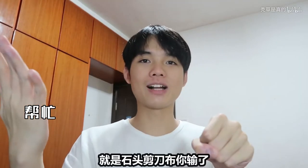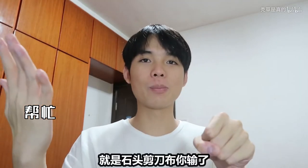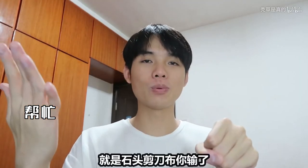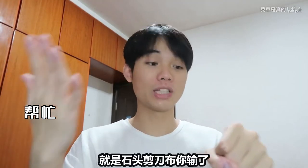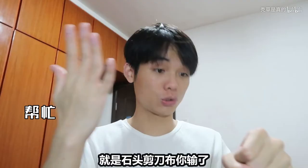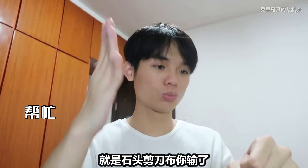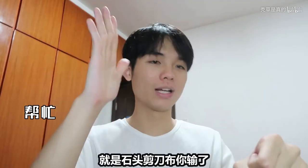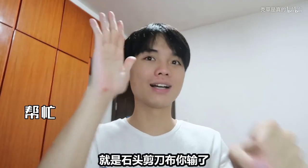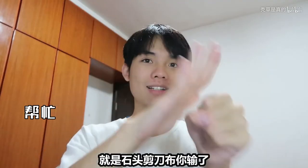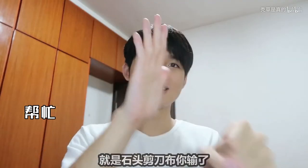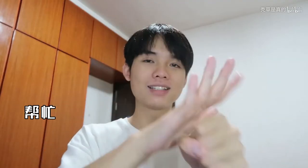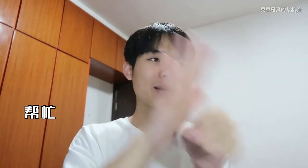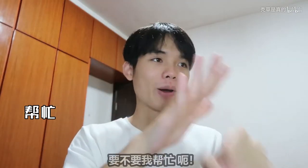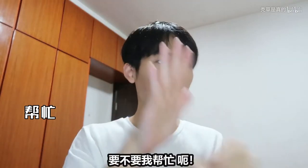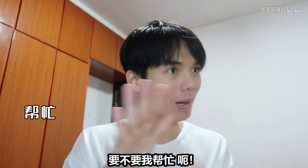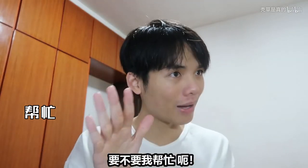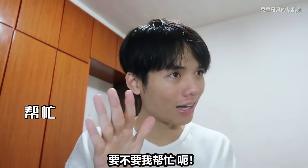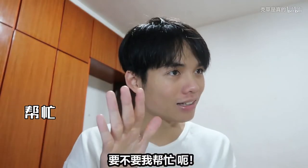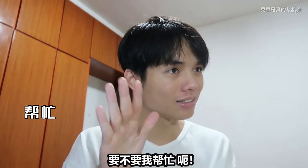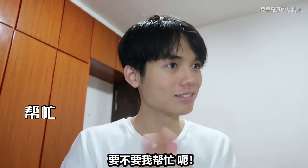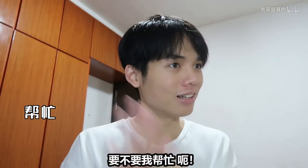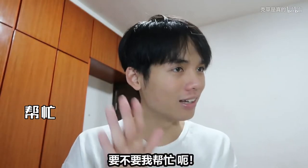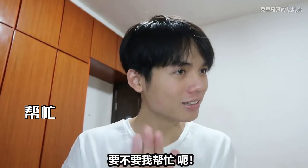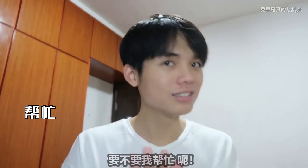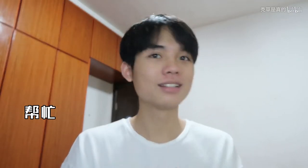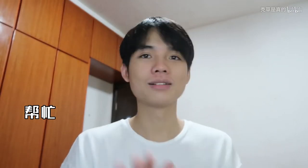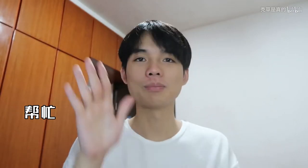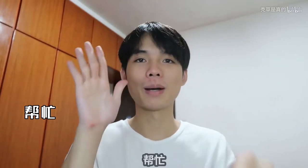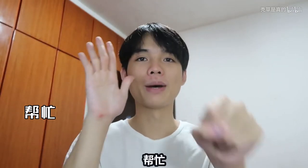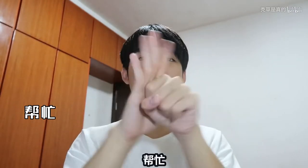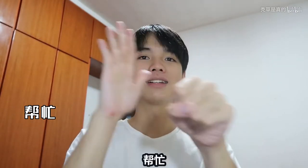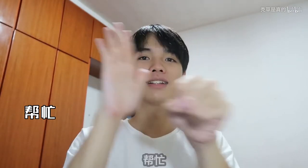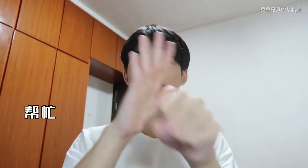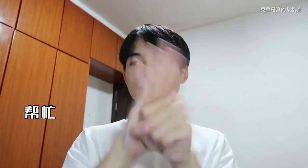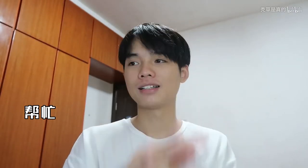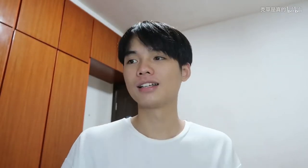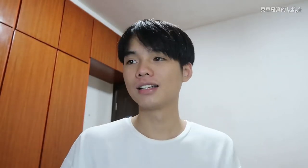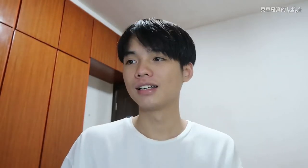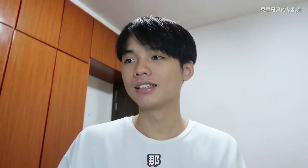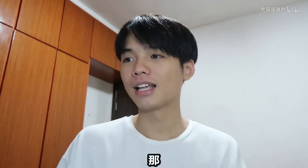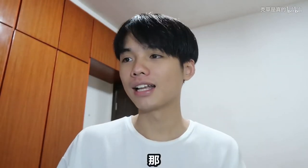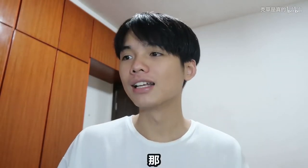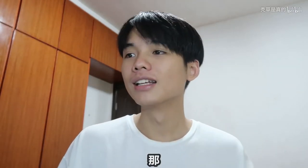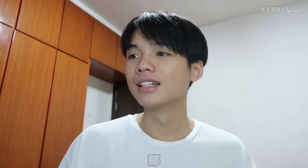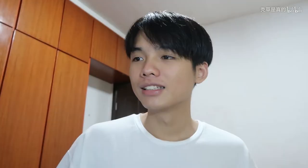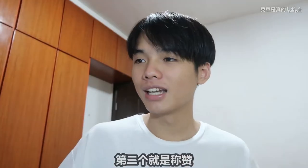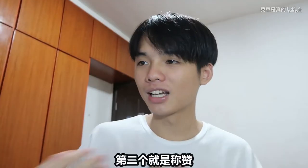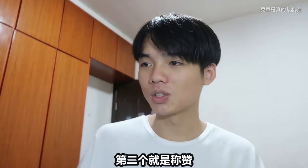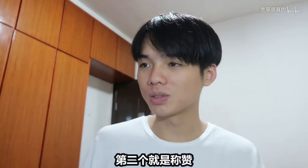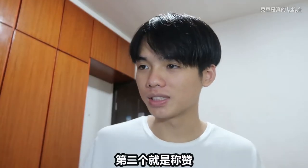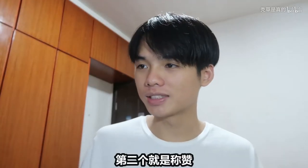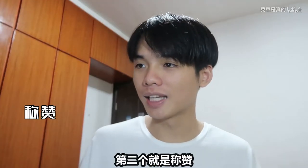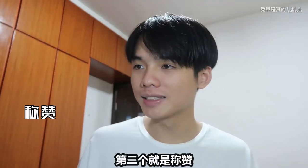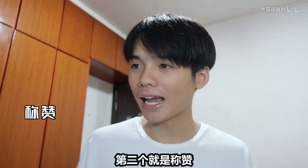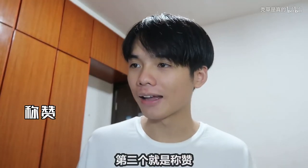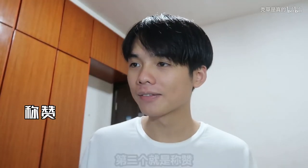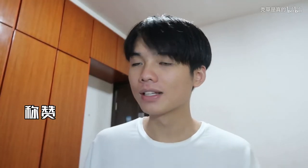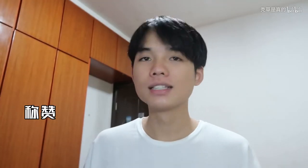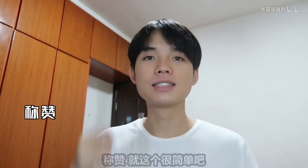剪刀布，你输了，要不要我帮忙？啊，帮忙。那第二个就是称赞，称